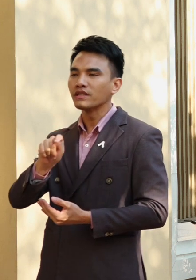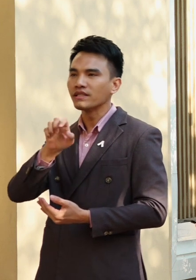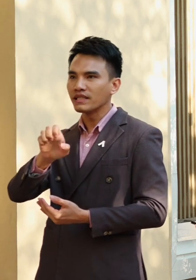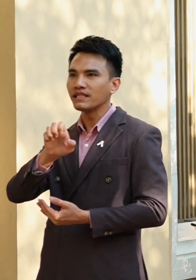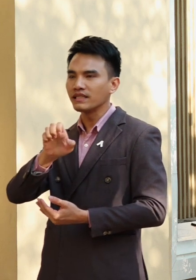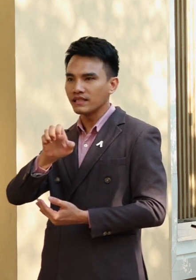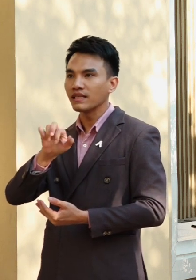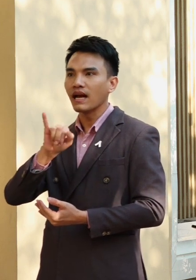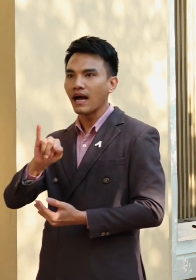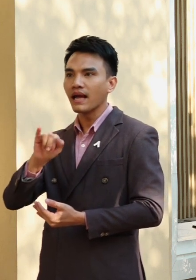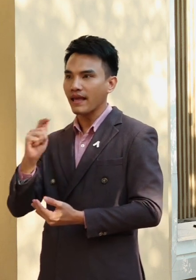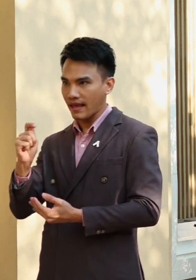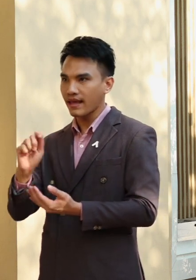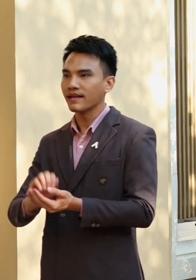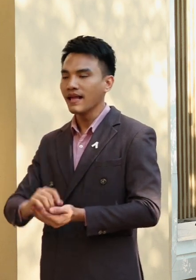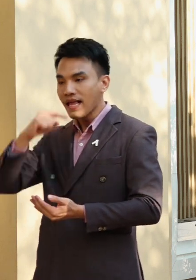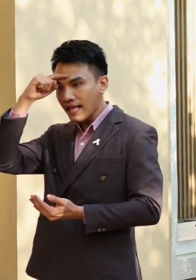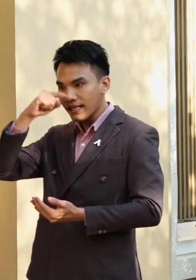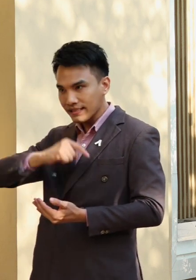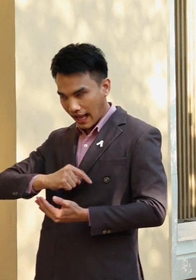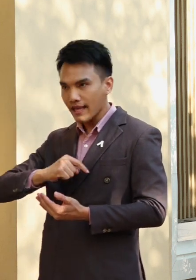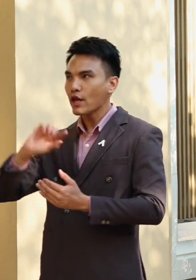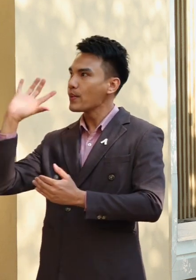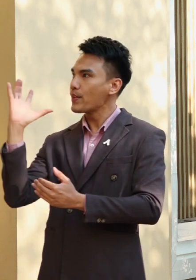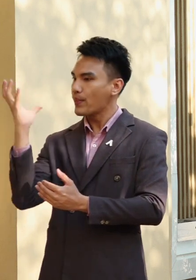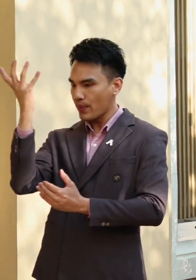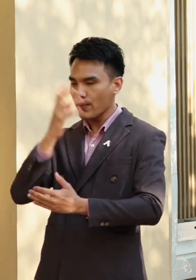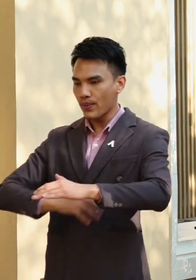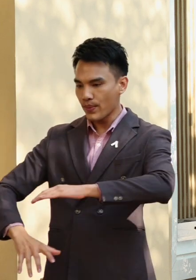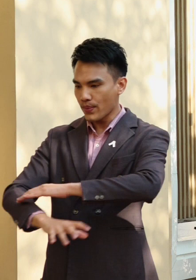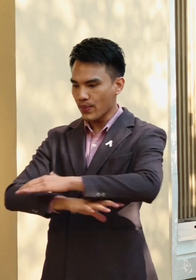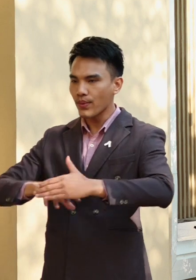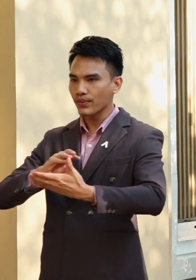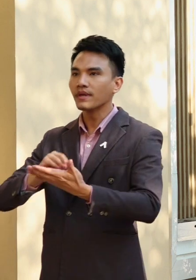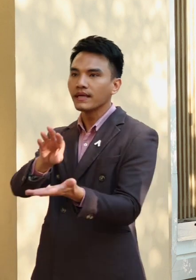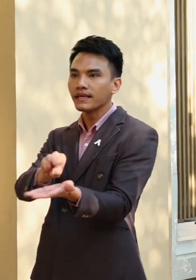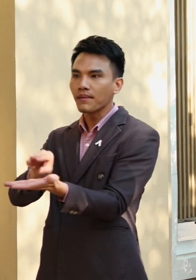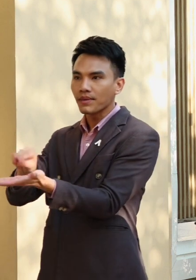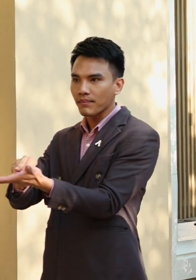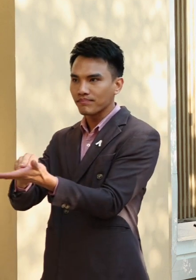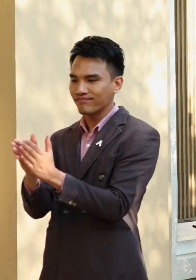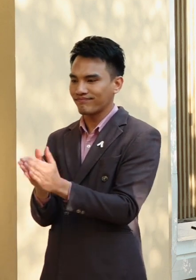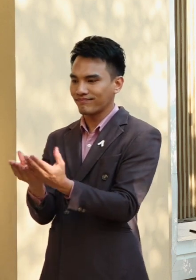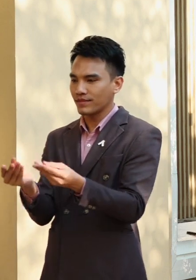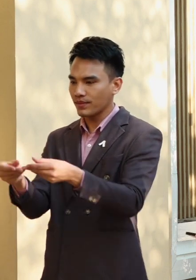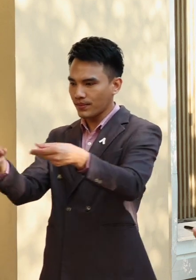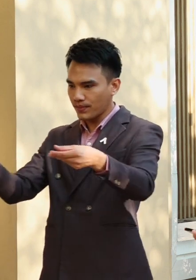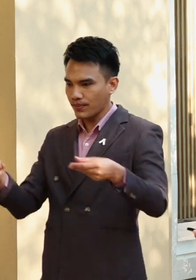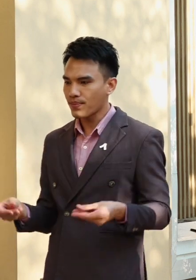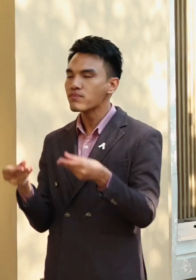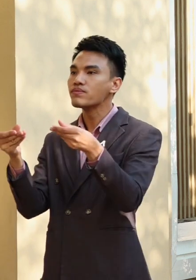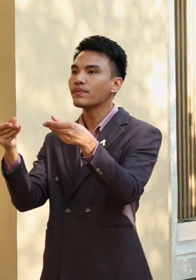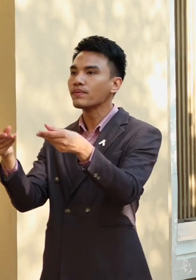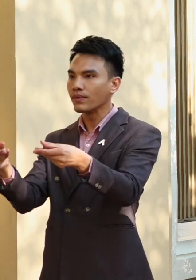ของ ในขณะนี้นะครับทางประเทศไทยอยู่ในขั้นตอนรวบรวมนะครับการทำรายงานทิปรีพอร์ตหรือว่า เป็นการ